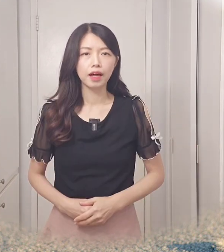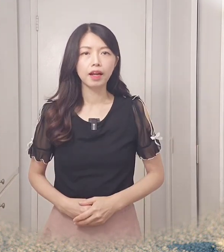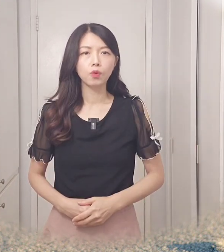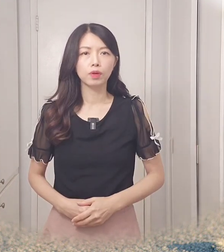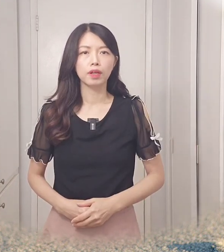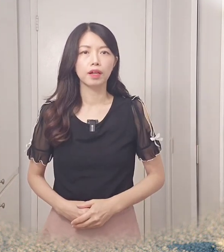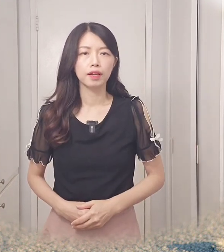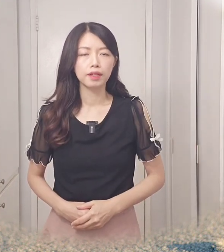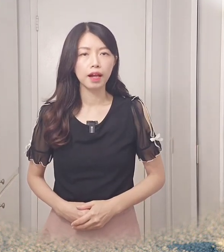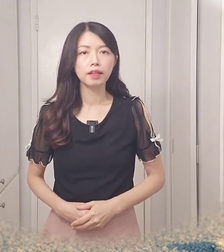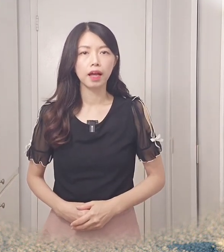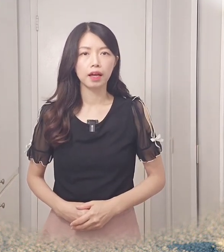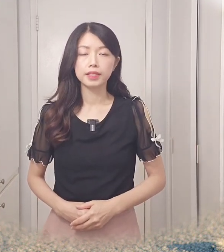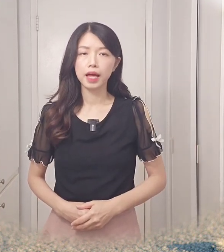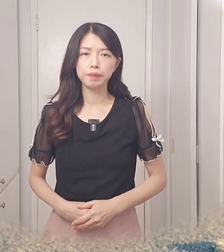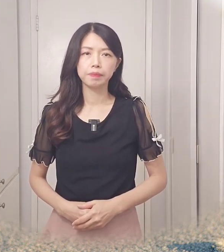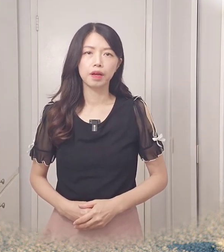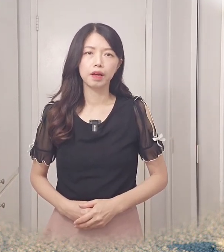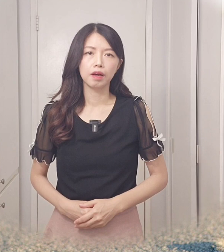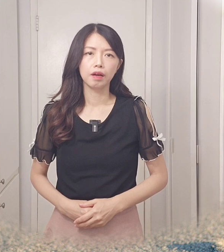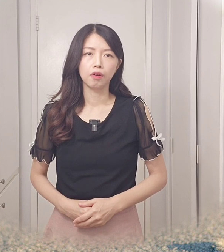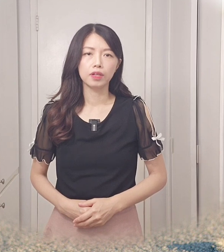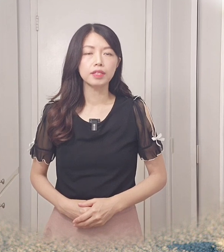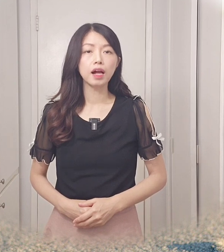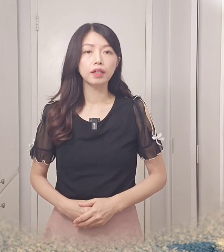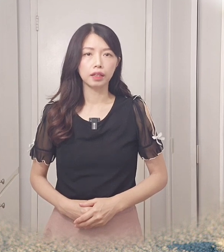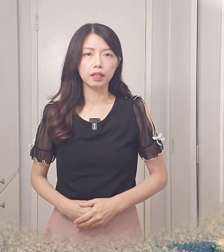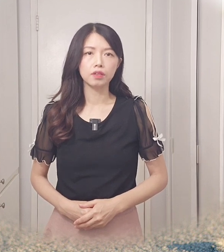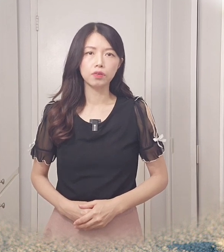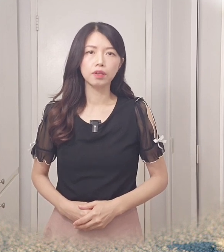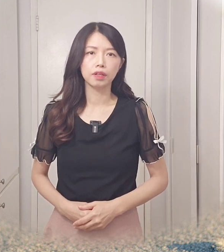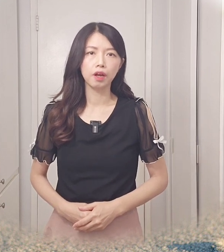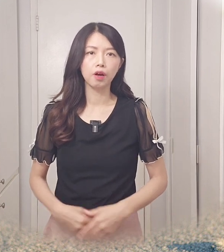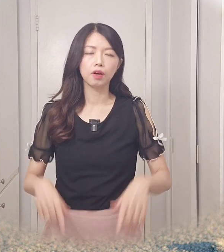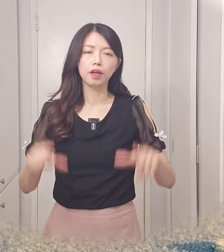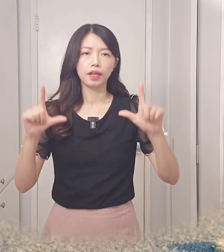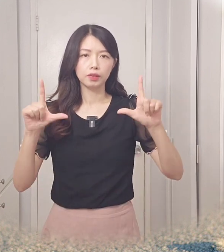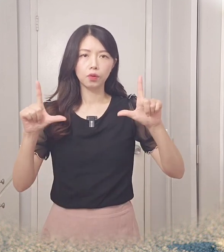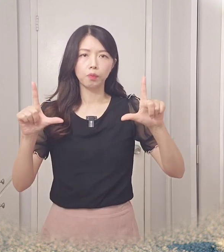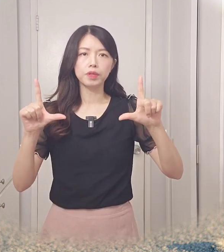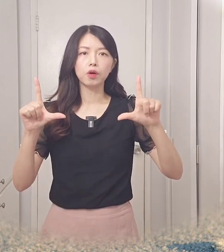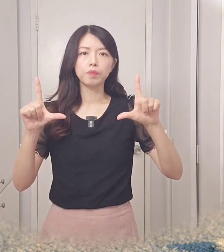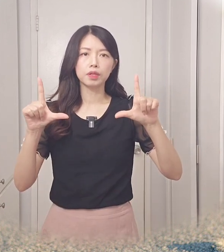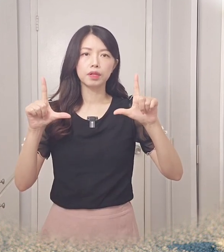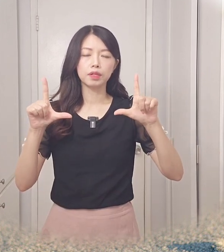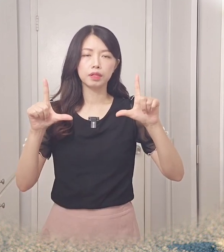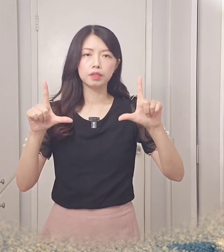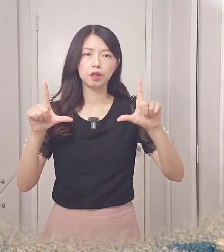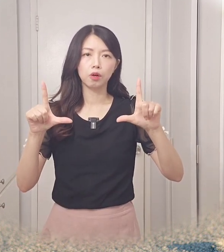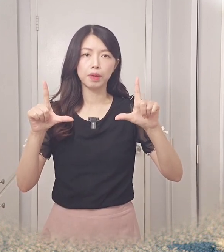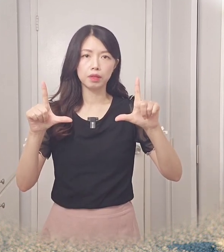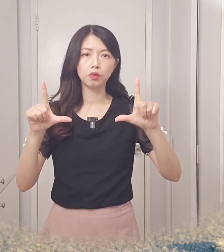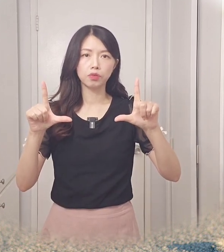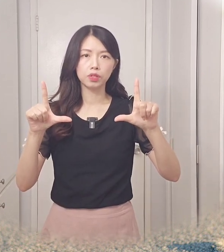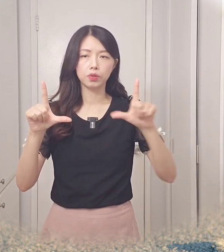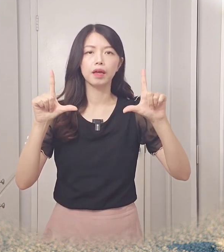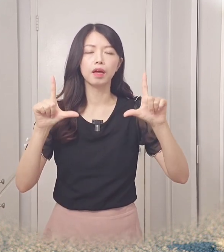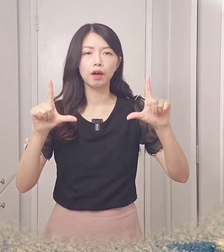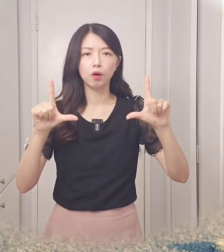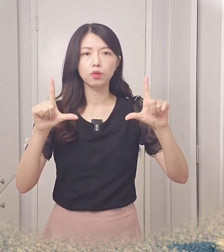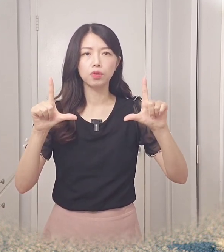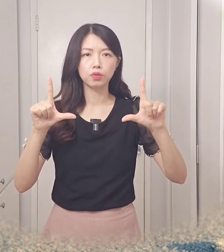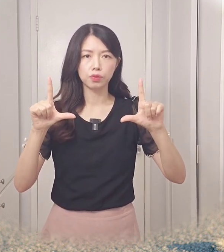됩니다. 살아온 길, 살다, 삶, 인생을 나타내는 수어는요, 양손 엄지검지를 니은처럼